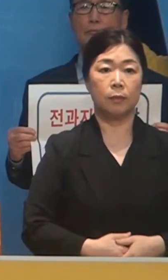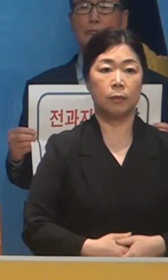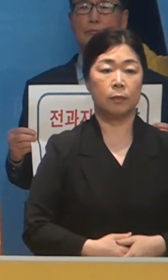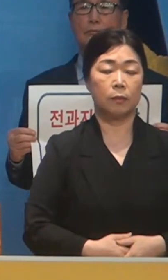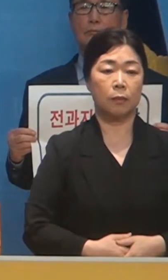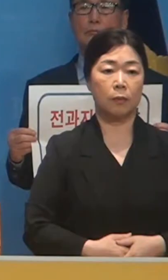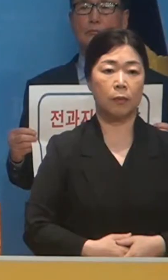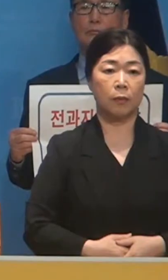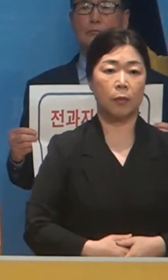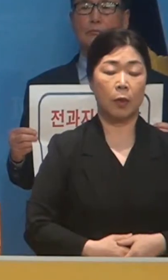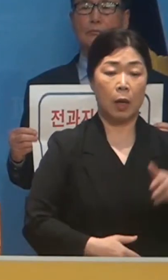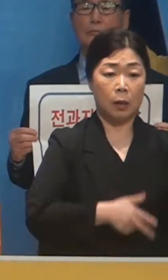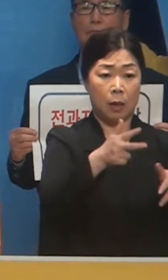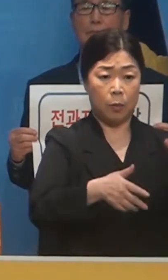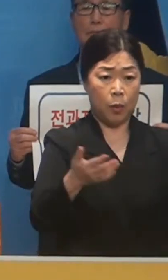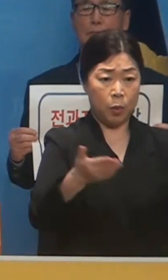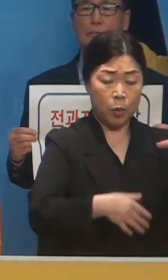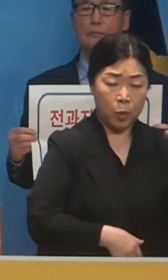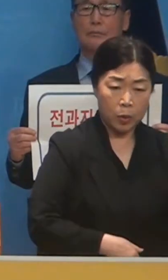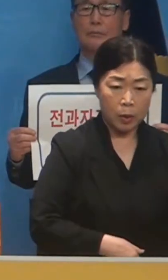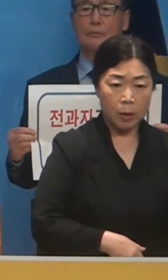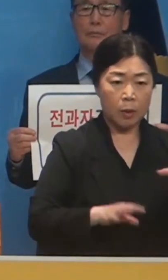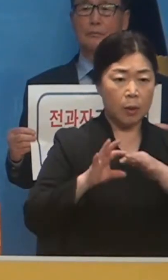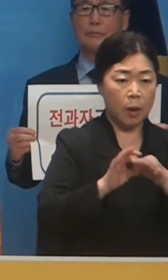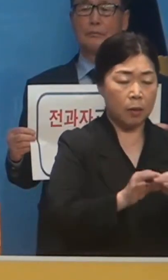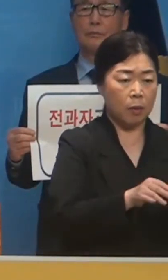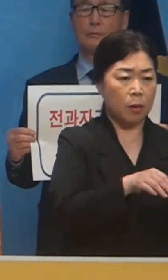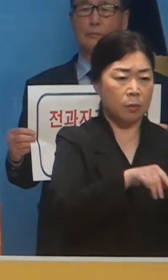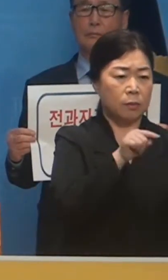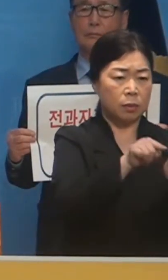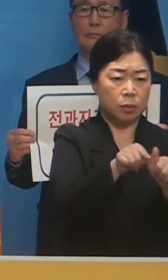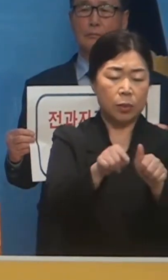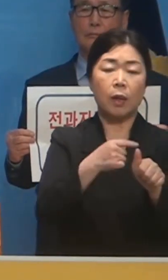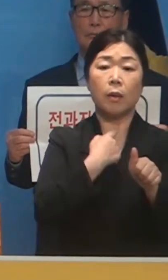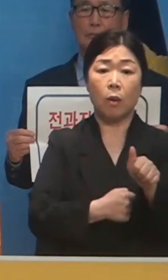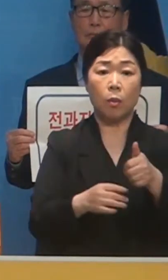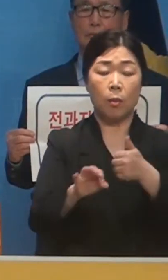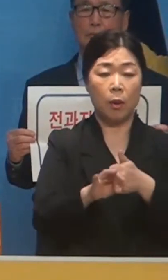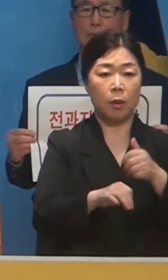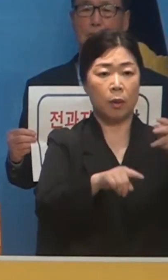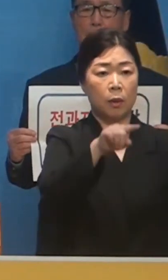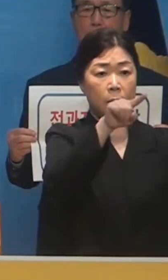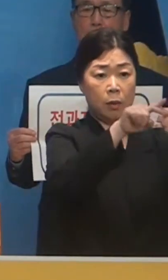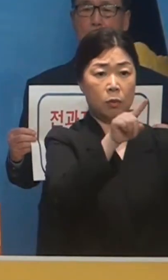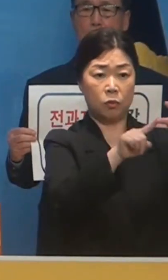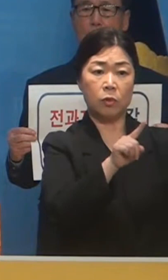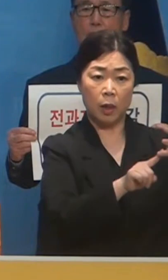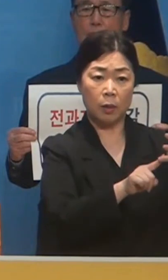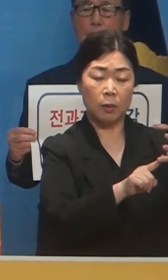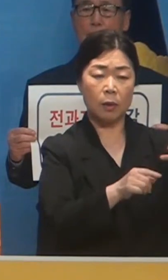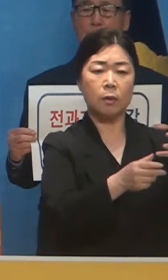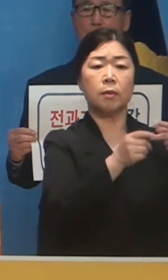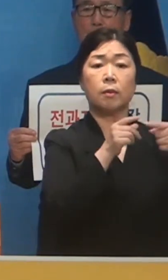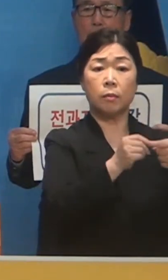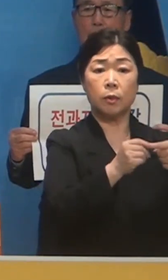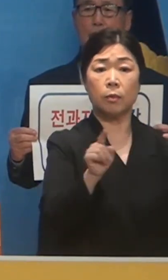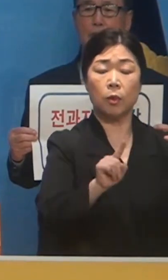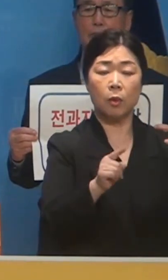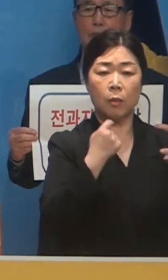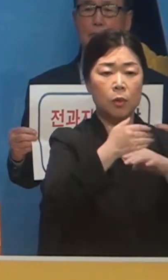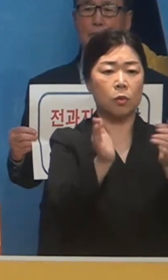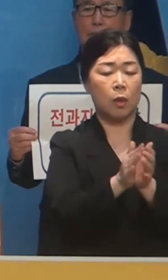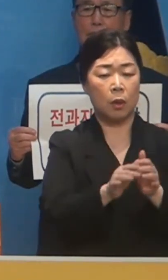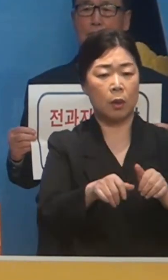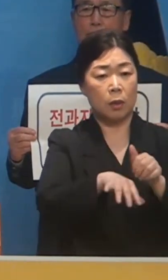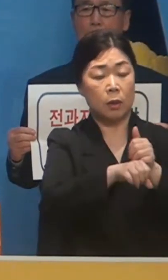그동안 민노총이 산업 현장, 노동 현장의 길들이기 과정을 살펴보면 3단계를 거칩니다. 1단계, 민노총